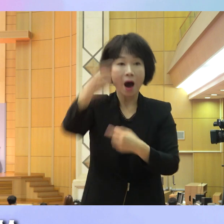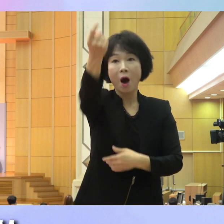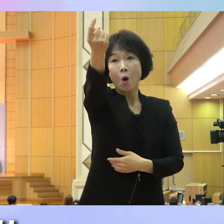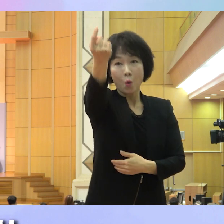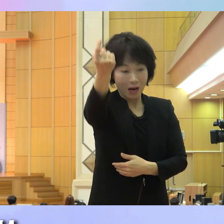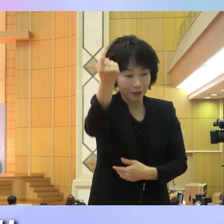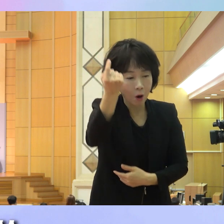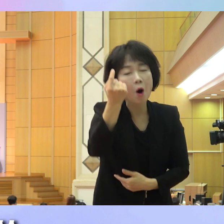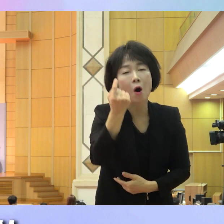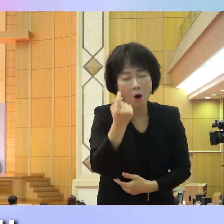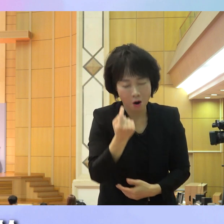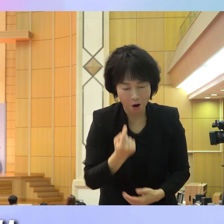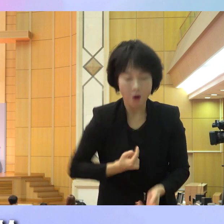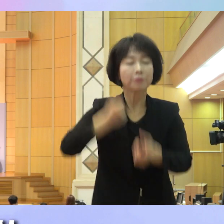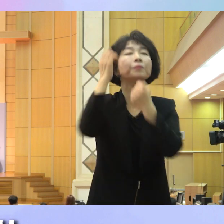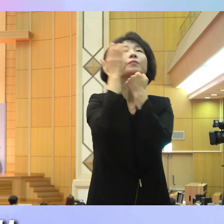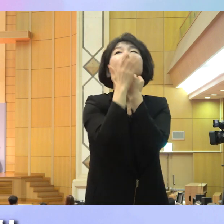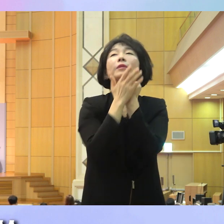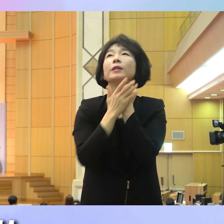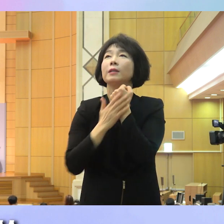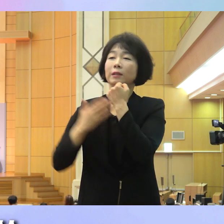앞에 나와서